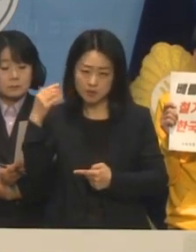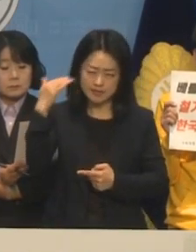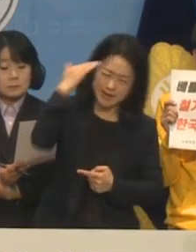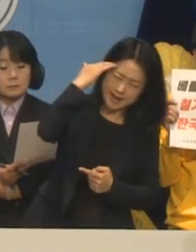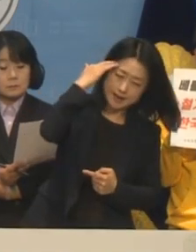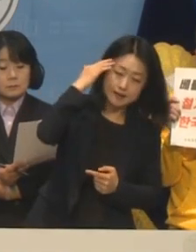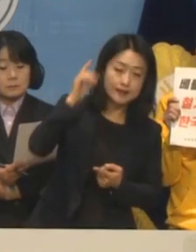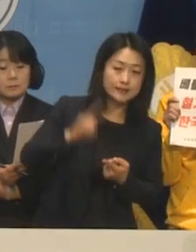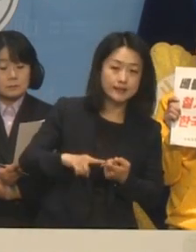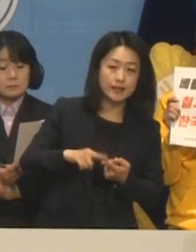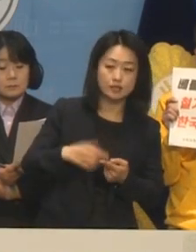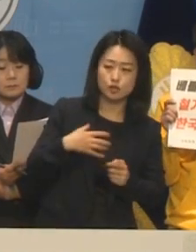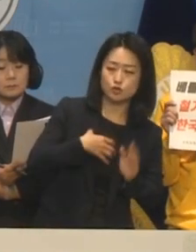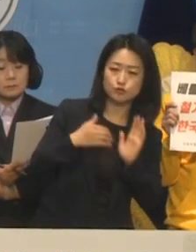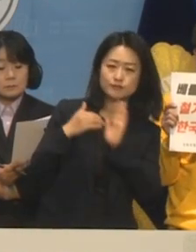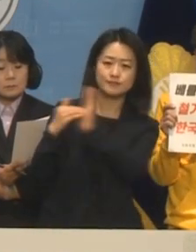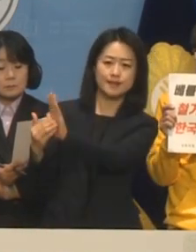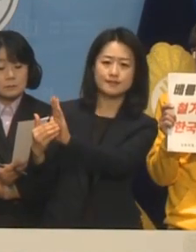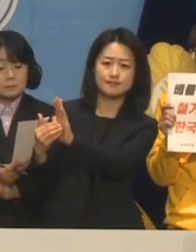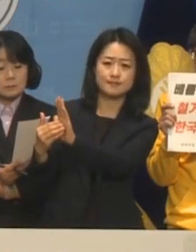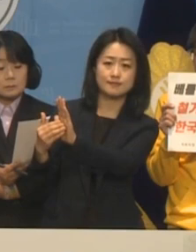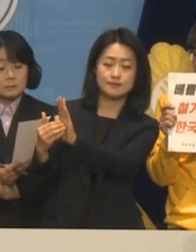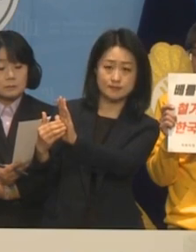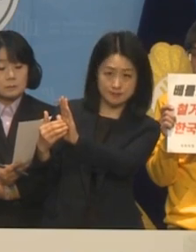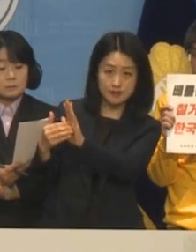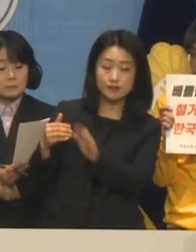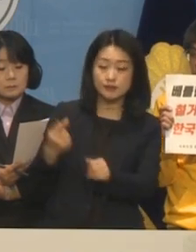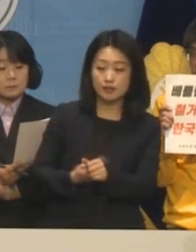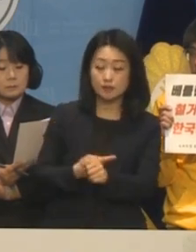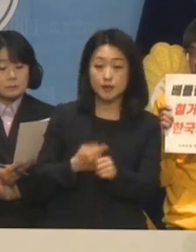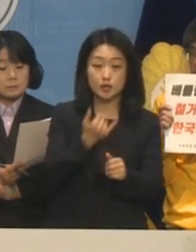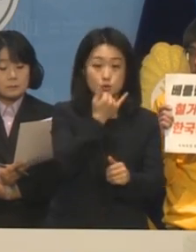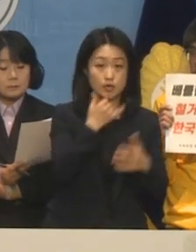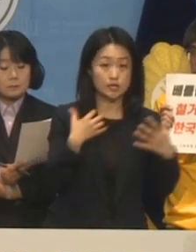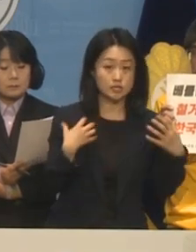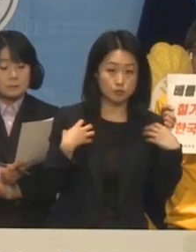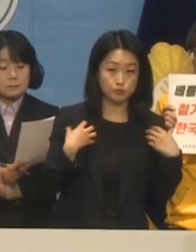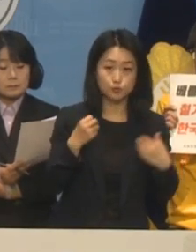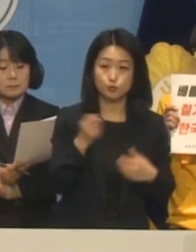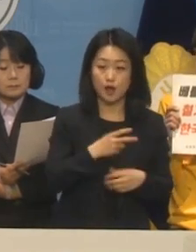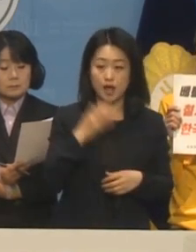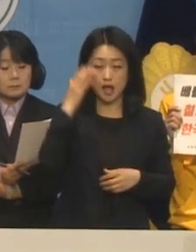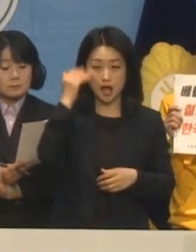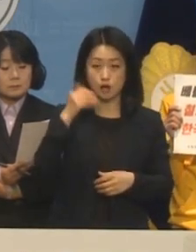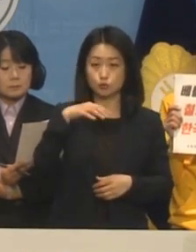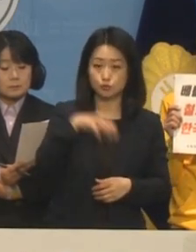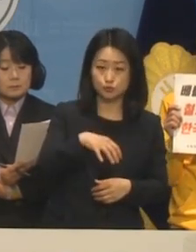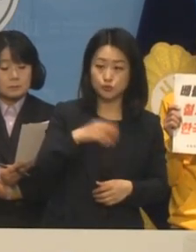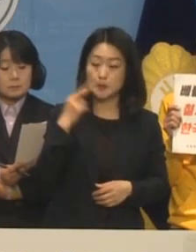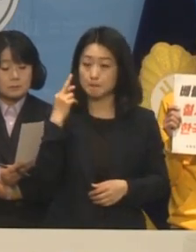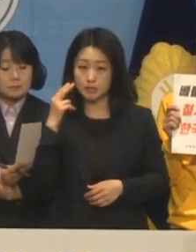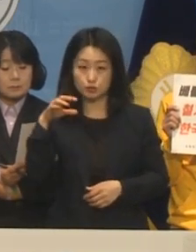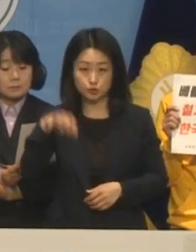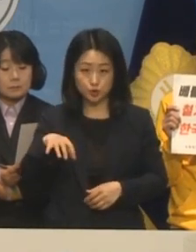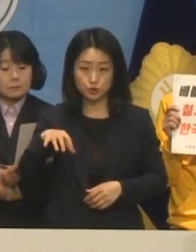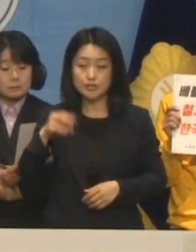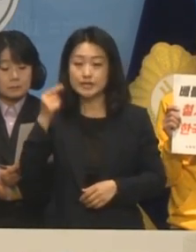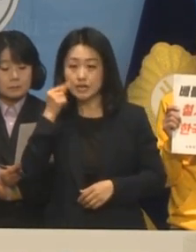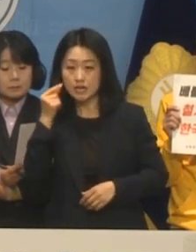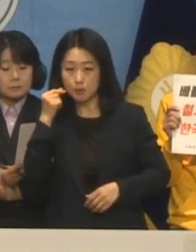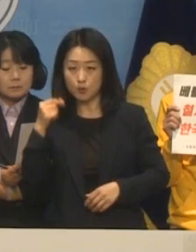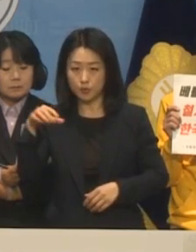간섭을 강력히 규탄하여 이에 대해 독일 정부는 물론 한국과 미국 등 일본의